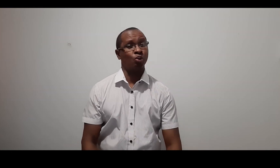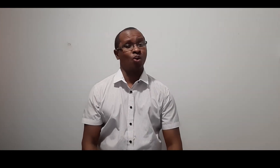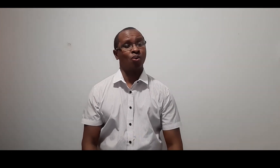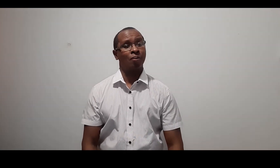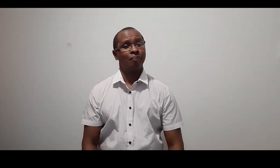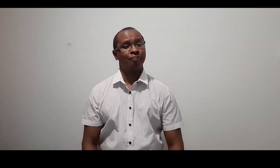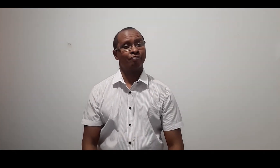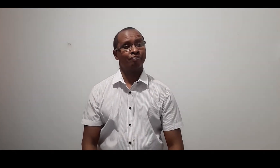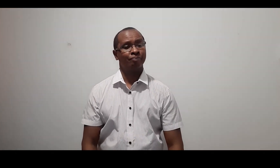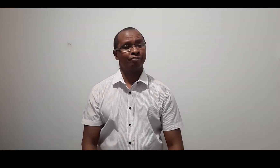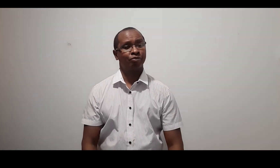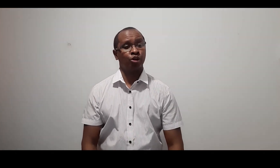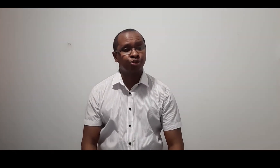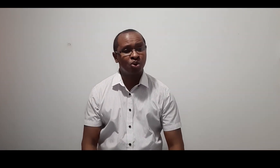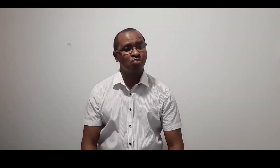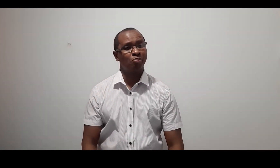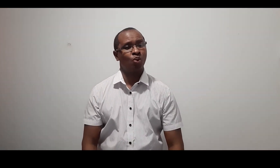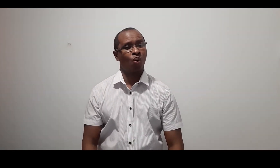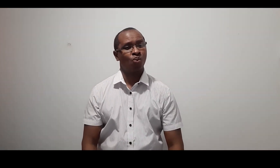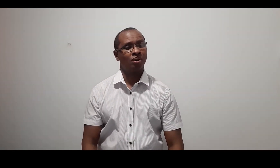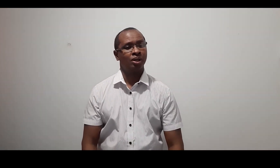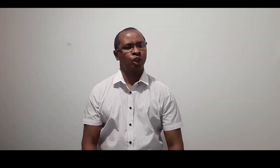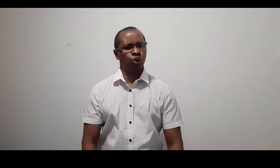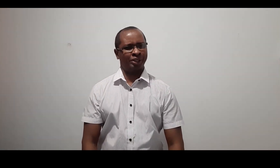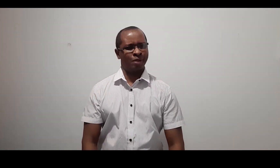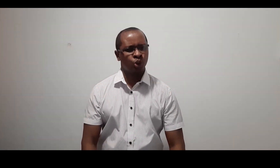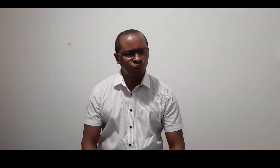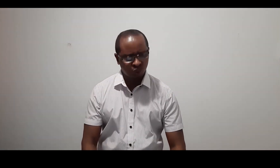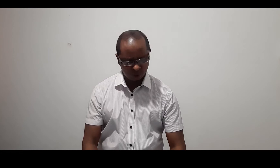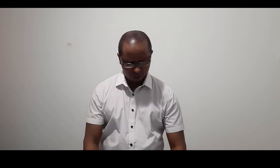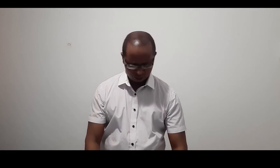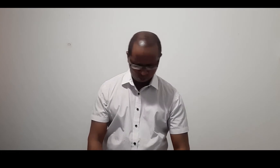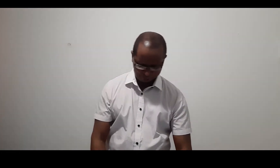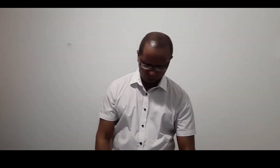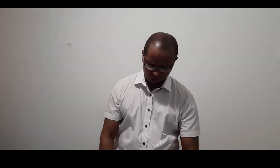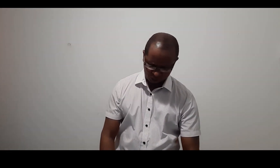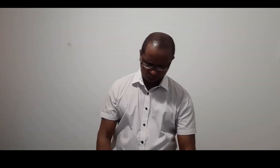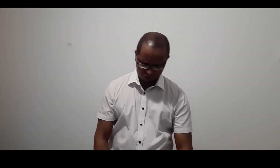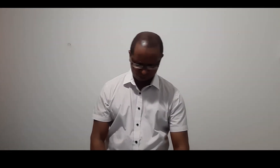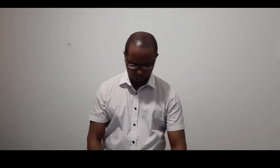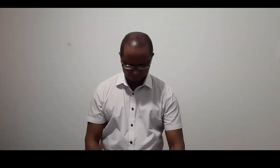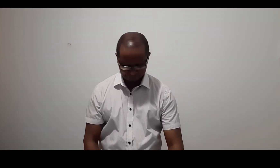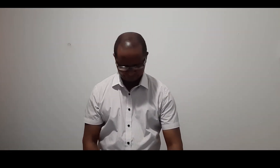ao, devoly ny mameno ao, toetra maloto no mameno izany fo zany.